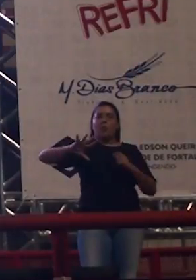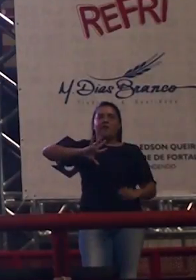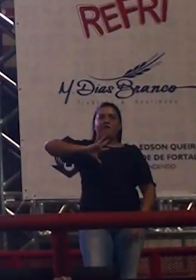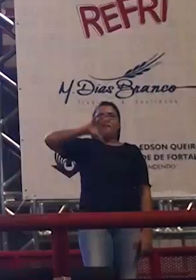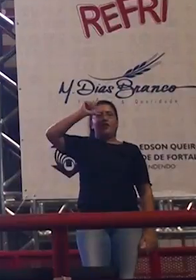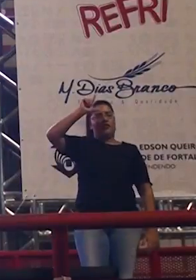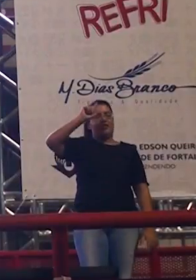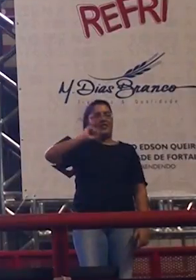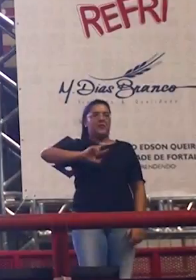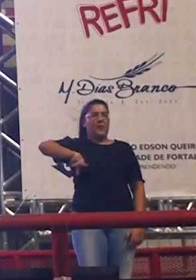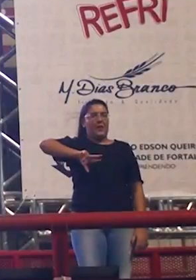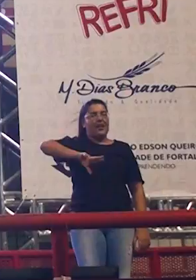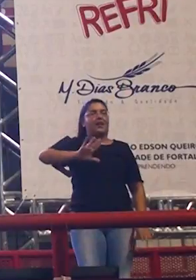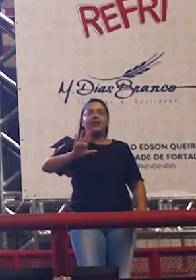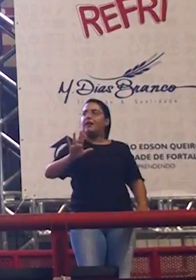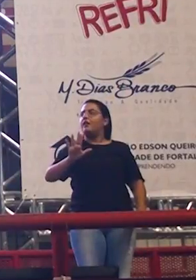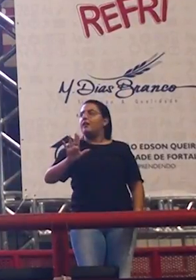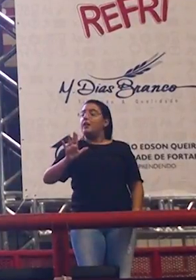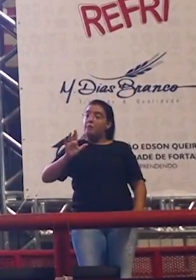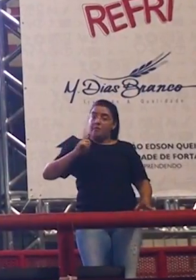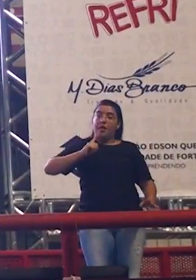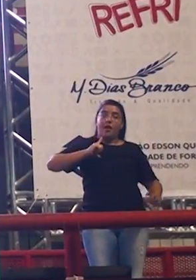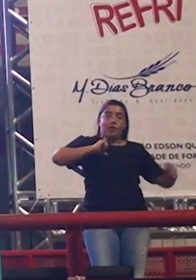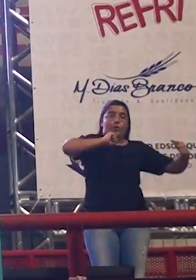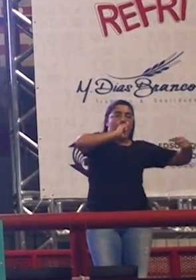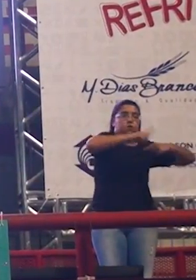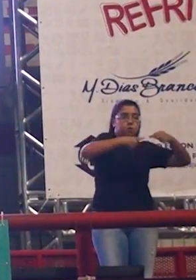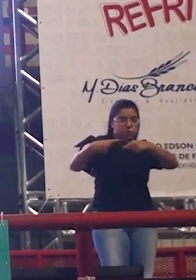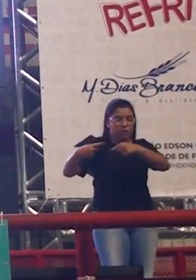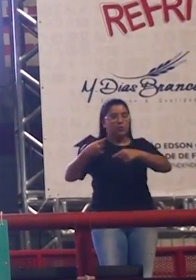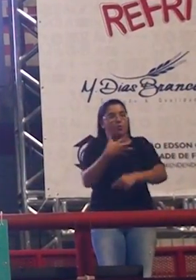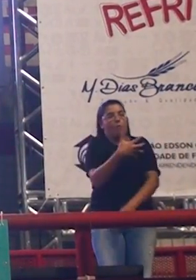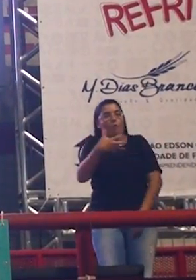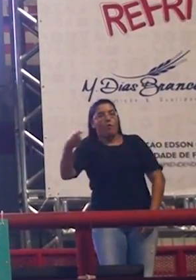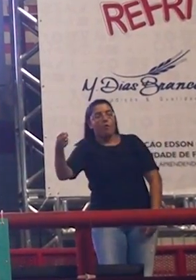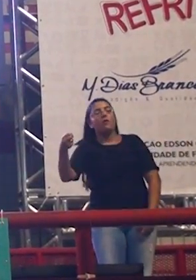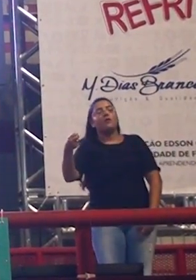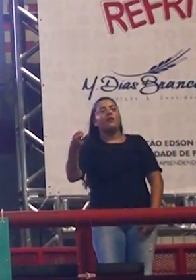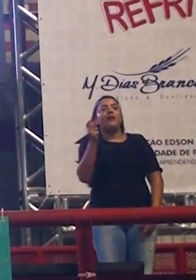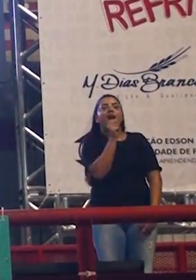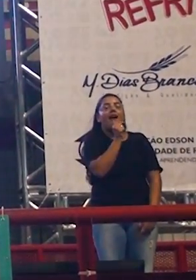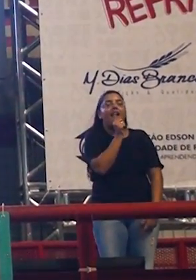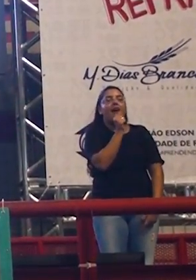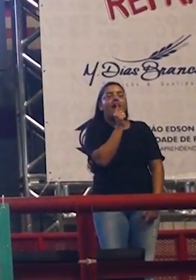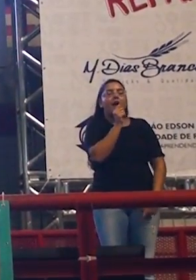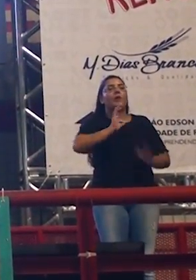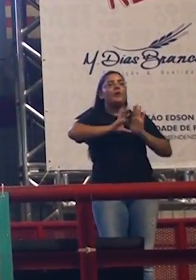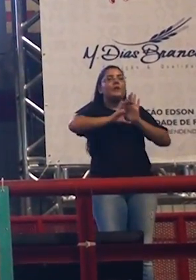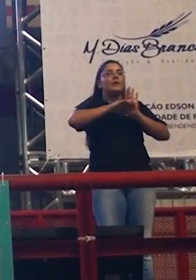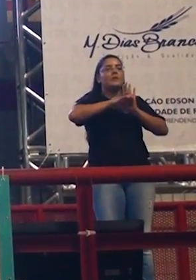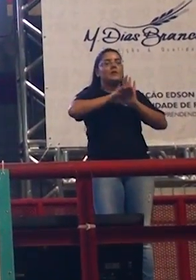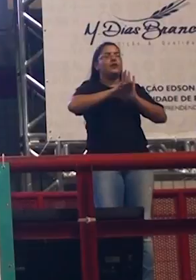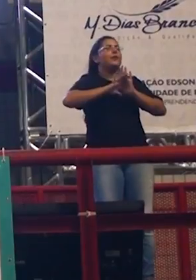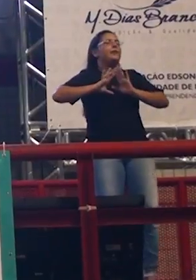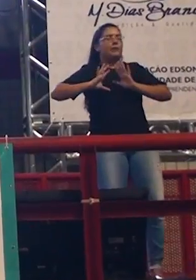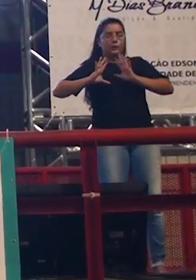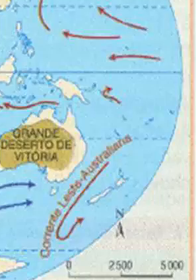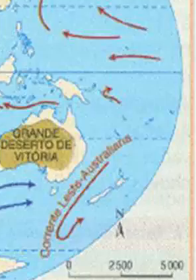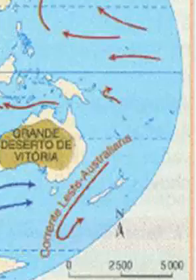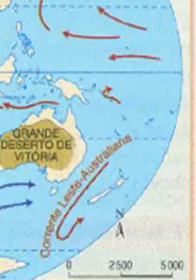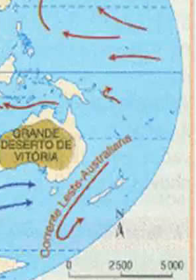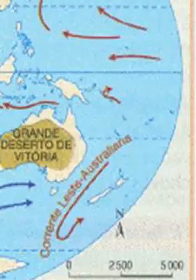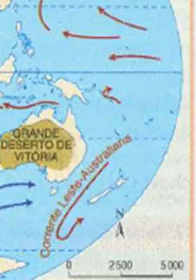velocidade. Percebe? Mas isso é uma corrente marítima. Então, quando você trabalha o conceito de corrente marítima, tudo isso aqui,